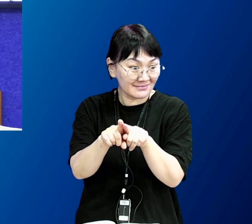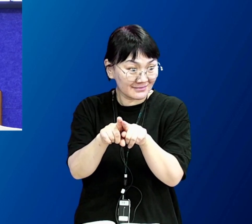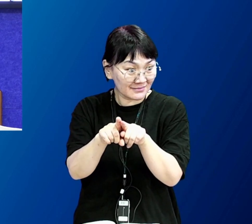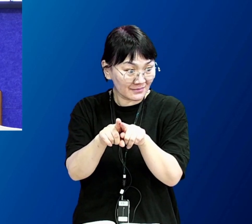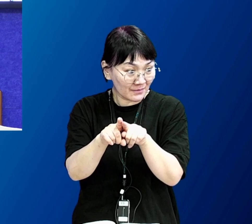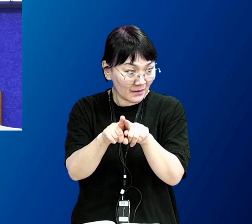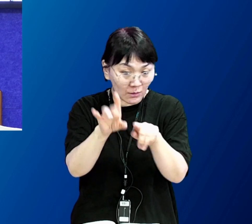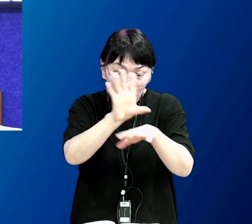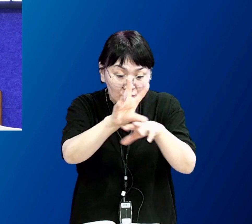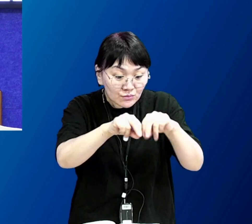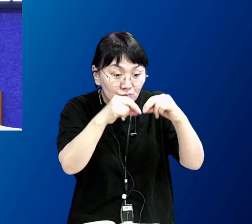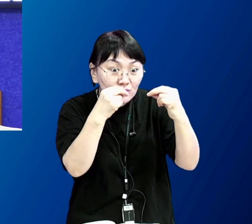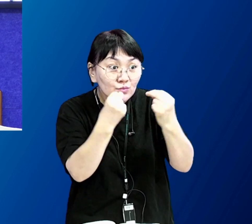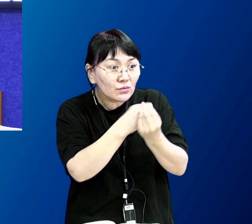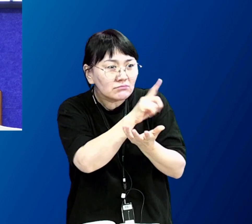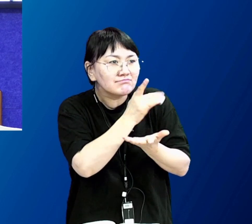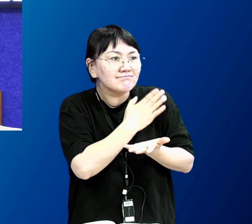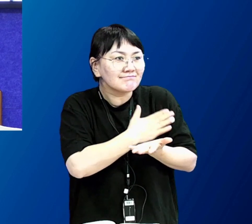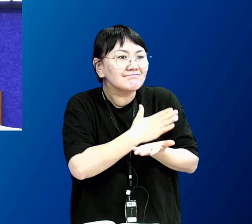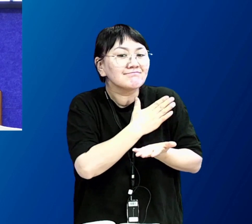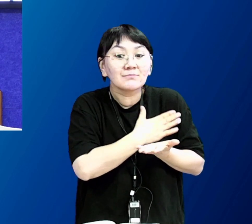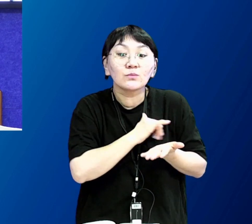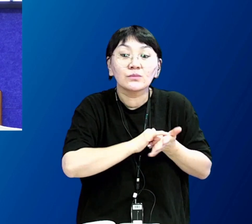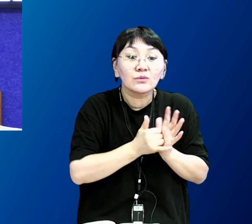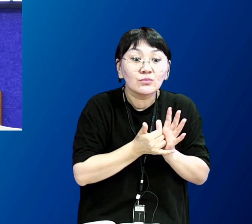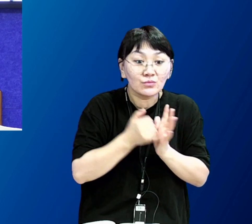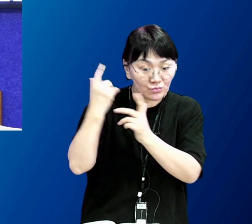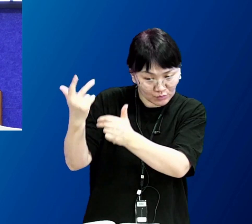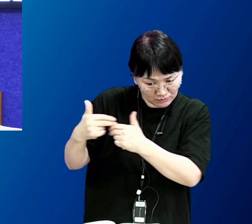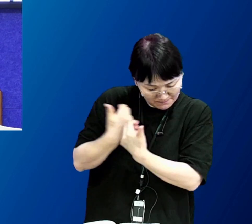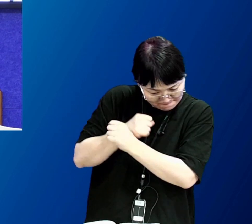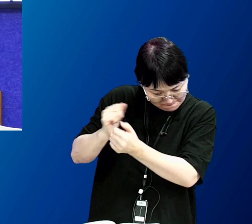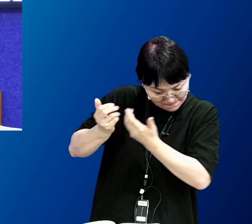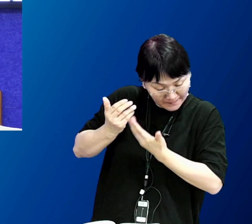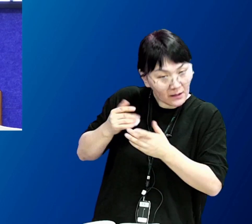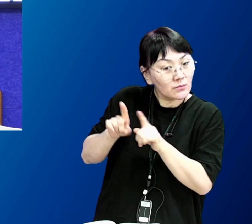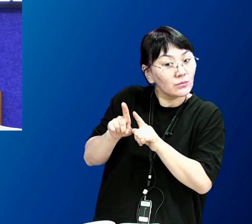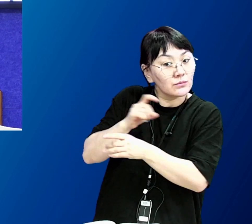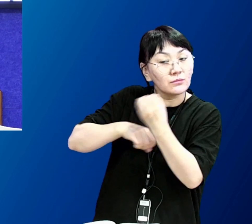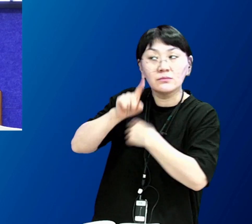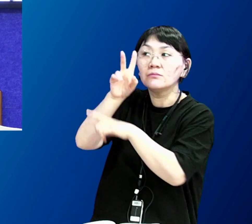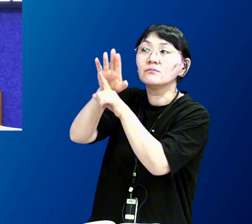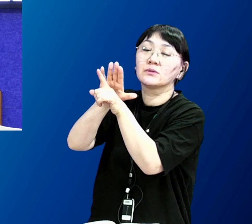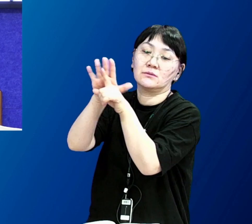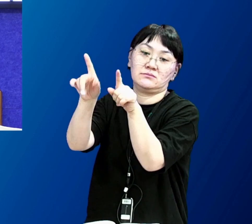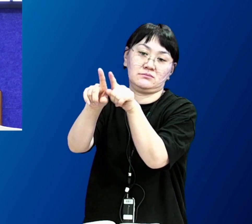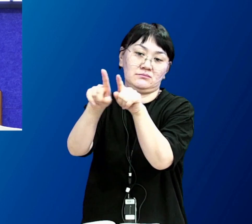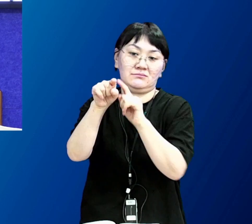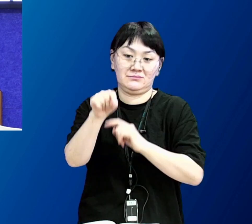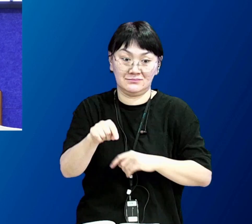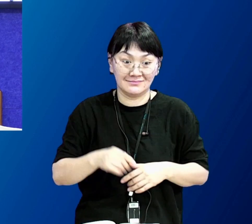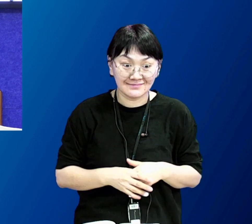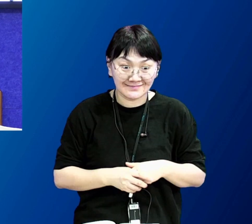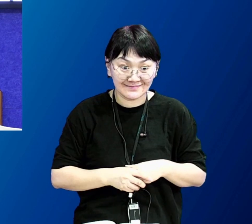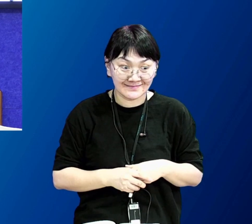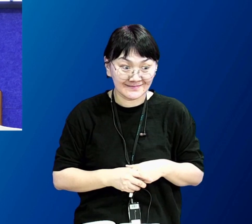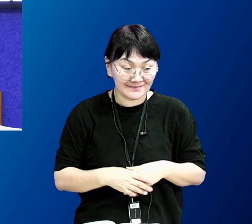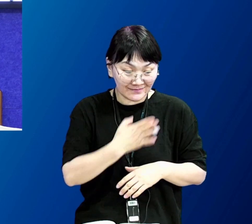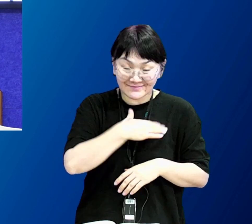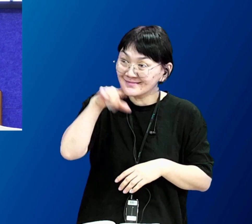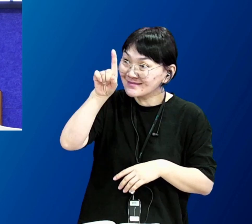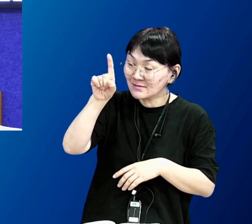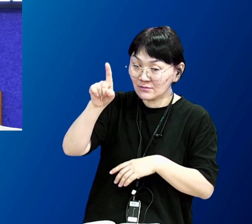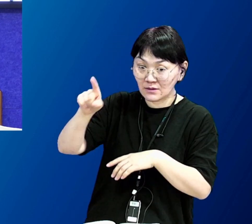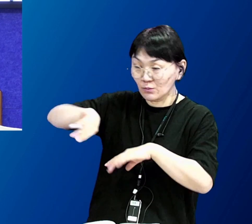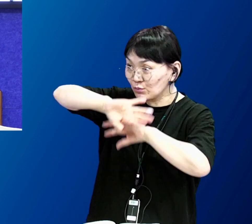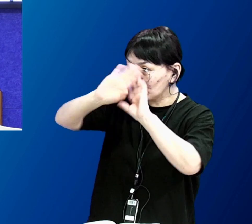чуулганыг яах гинэ? Хайрлж байгаа нь намайг аварсан тэр эзнийг хайрлж байгаа хэрэг байна. За тэгвэл эзний бие болсон